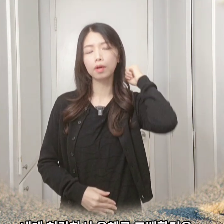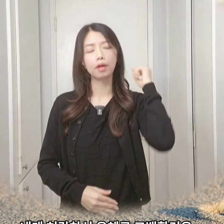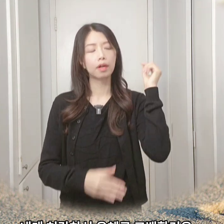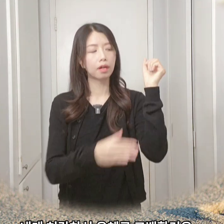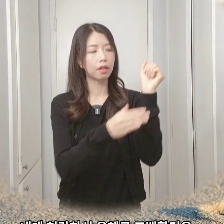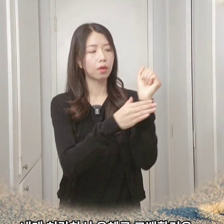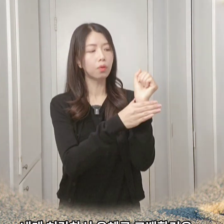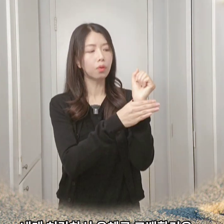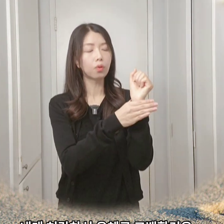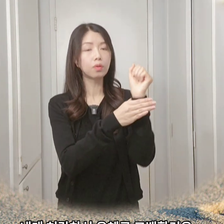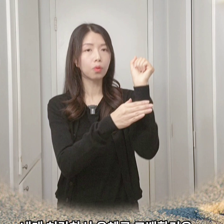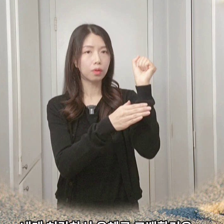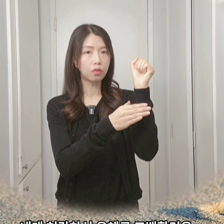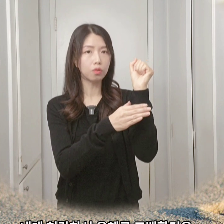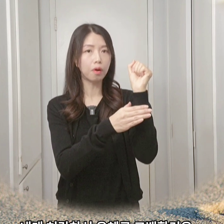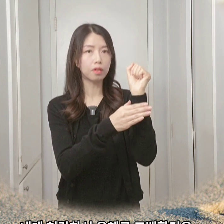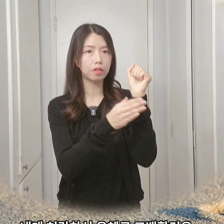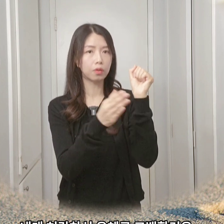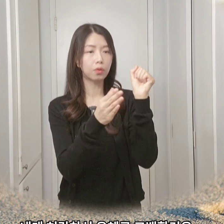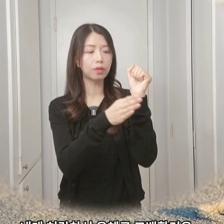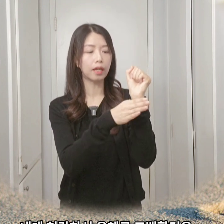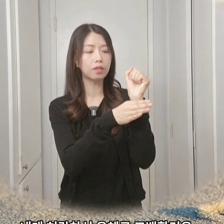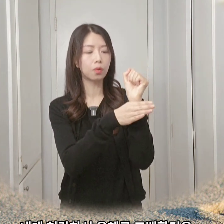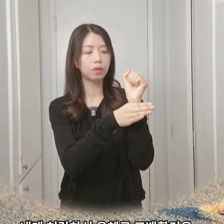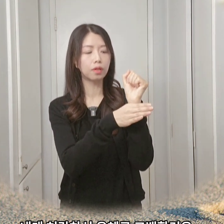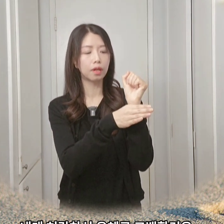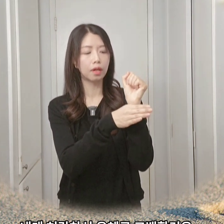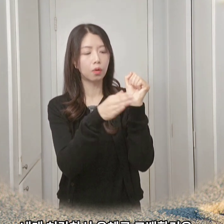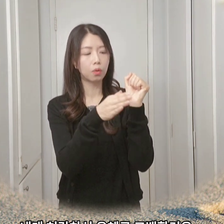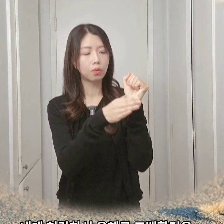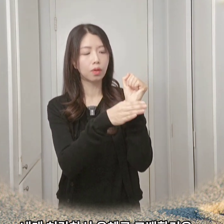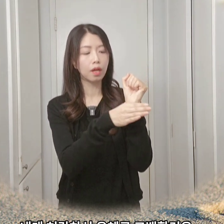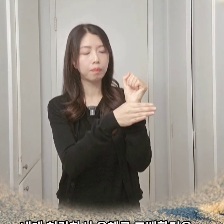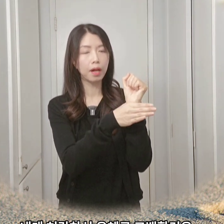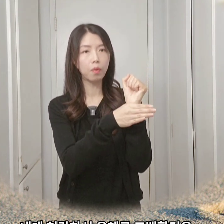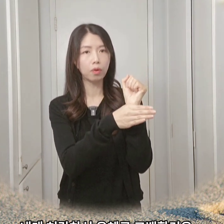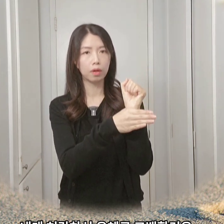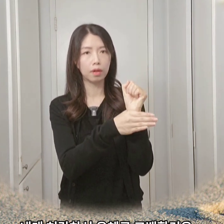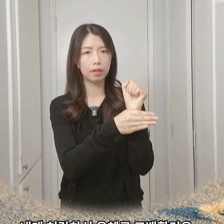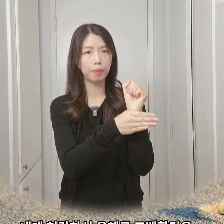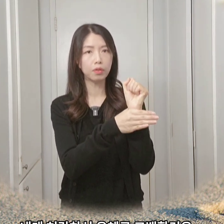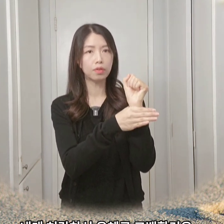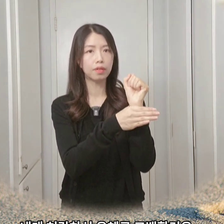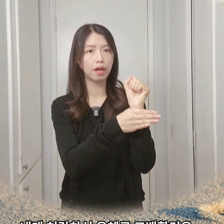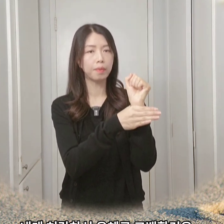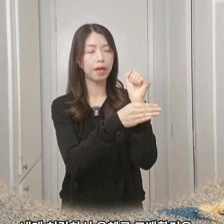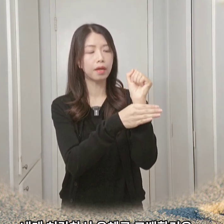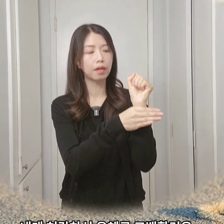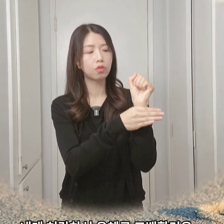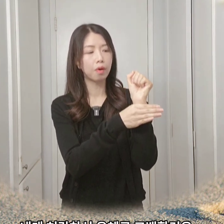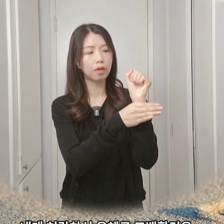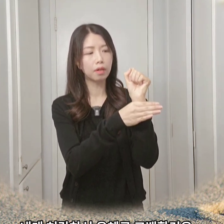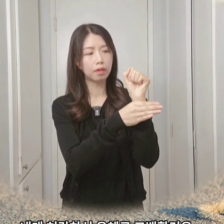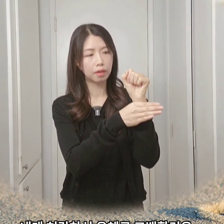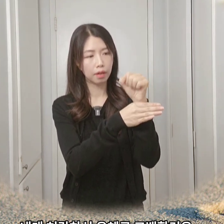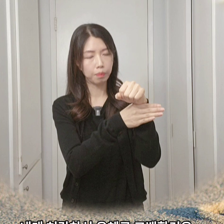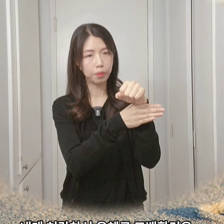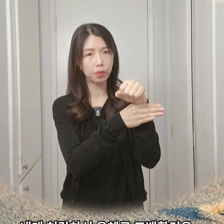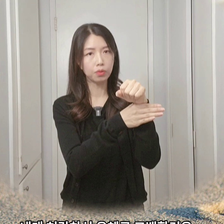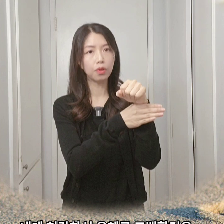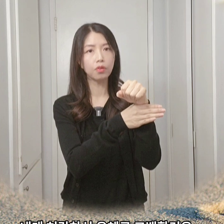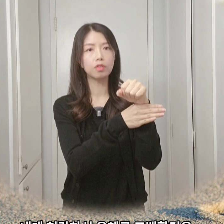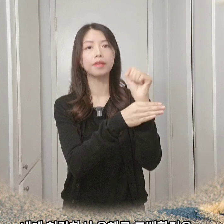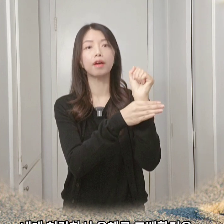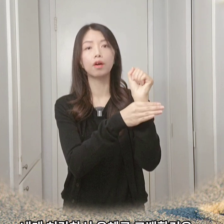찍어주시고, 그리고 오른손은 주먹을 쥐시고 다른 손은 오른손의 팔목을 잡아주신 다음에 주먹을